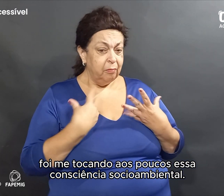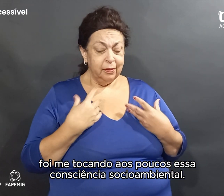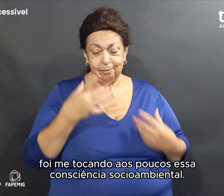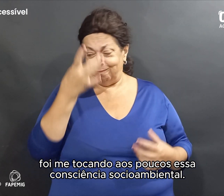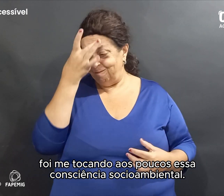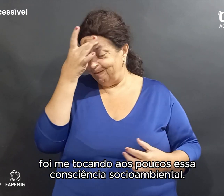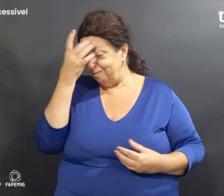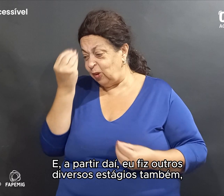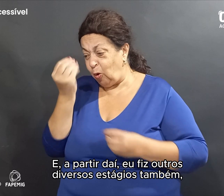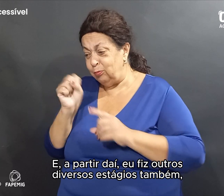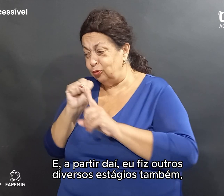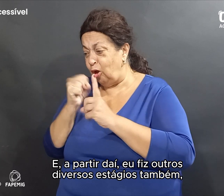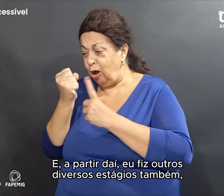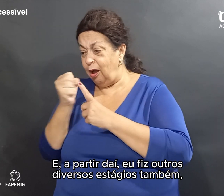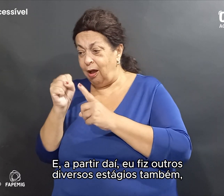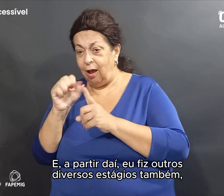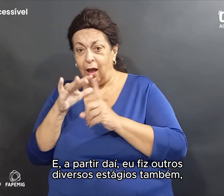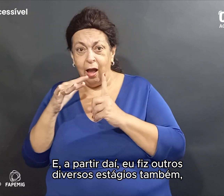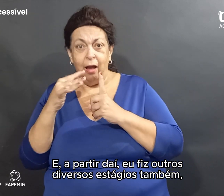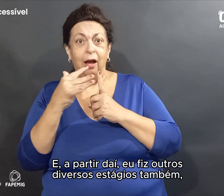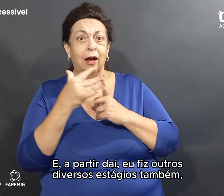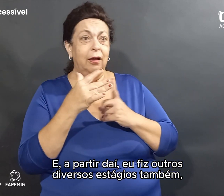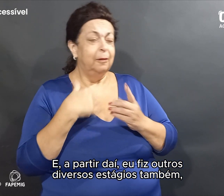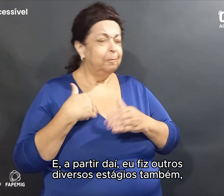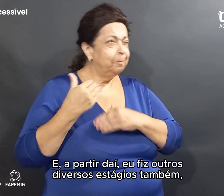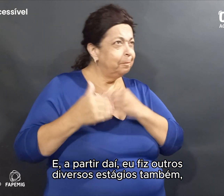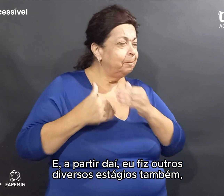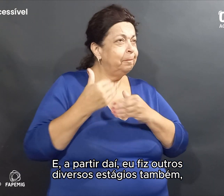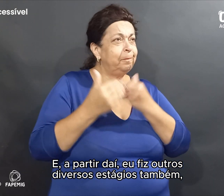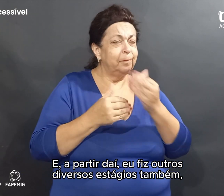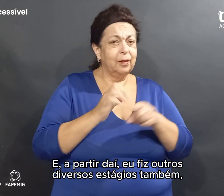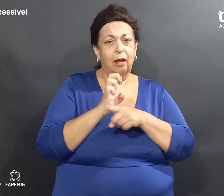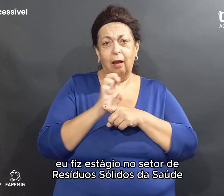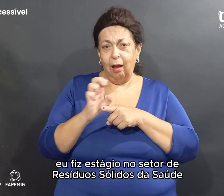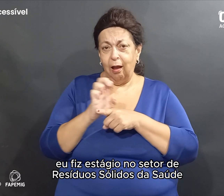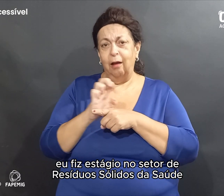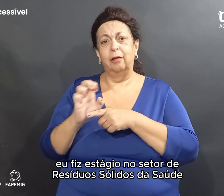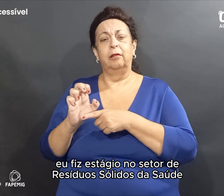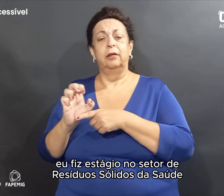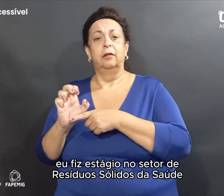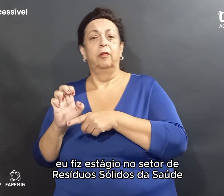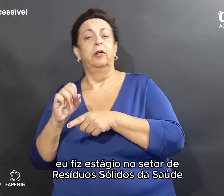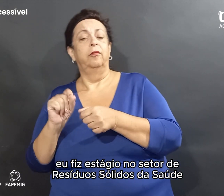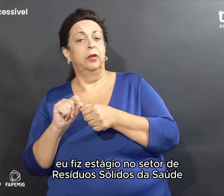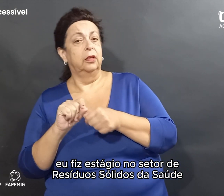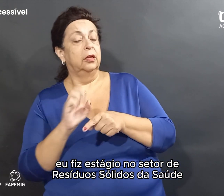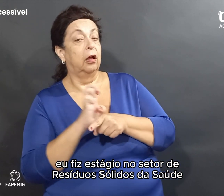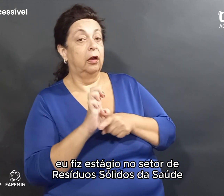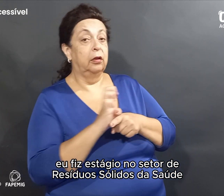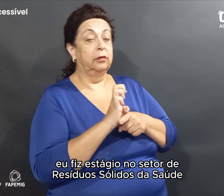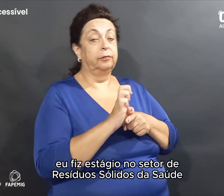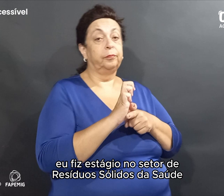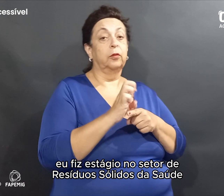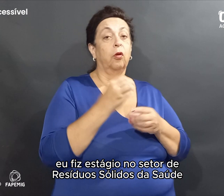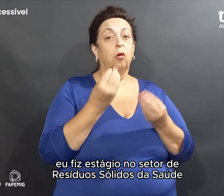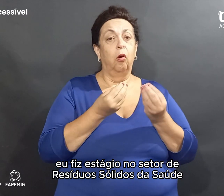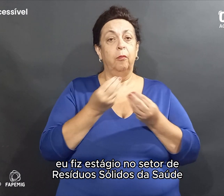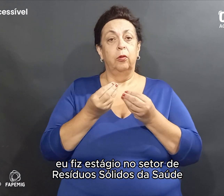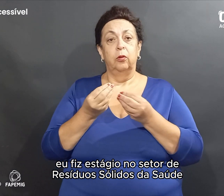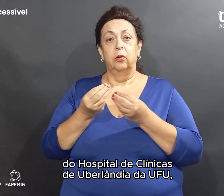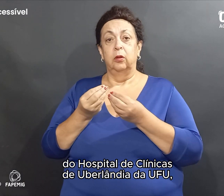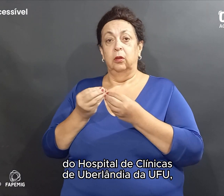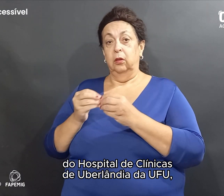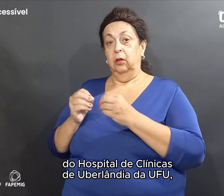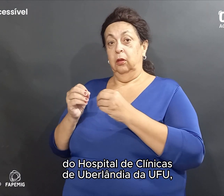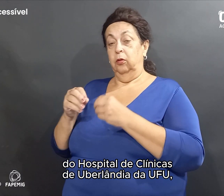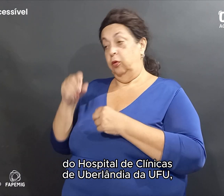né, socioambiental. E, a partir daí, eu fiz outros diversos estágios também. Eu fiz estágio no setor de resíduos sólidos da